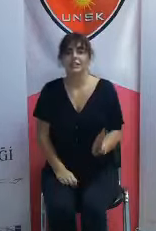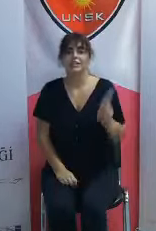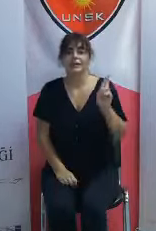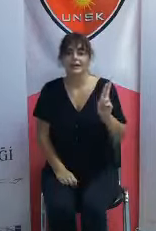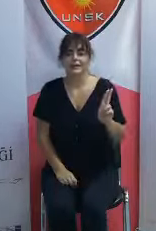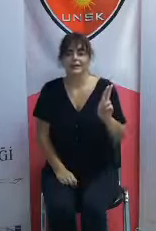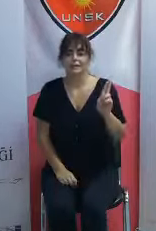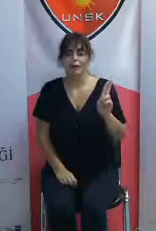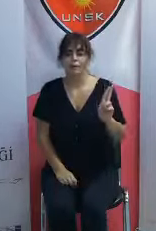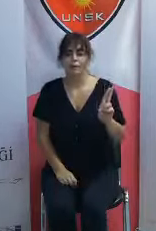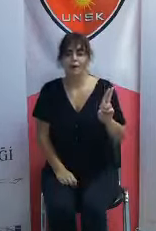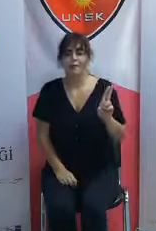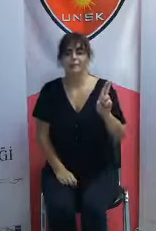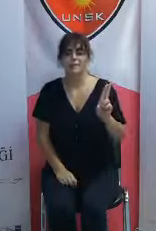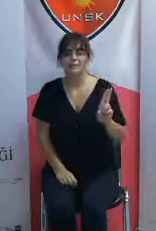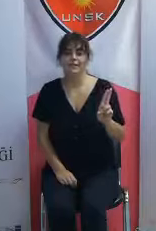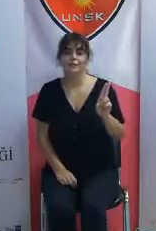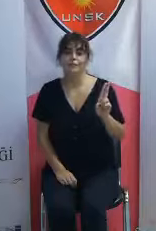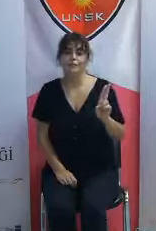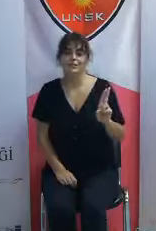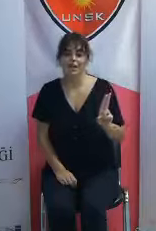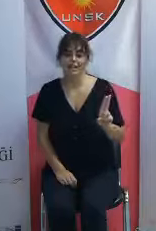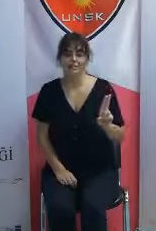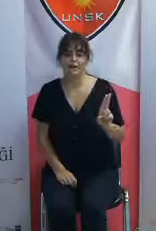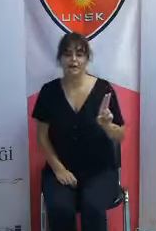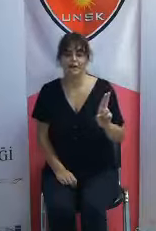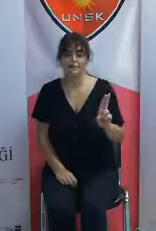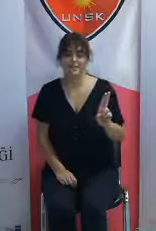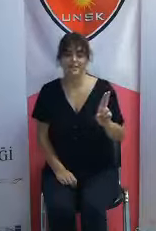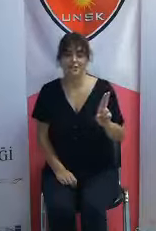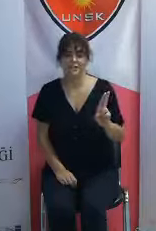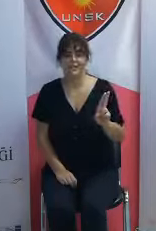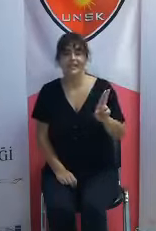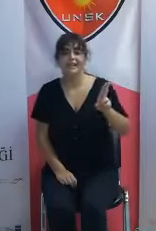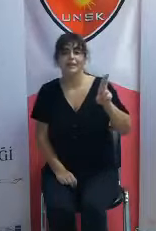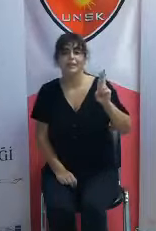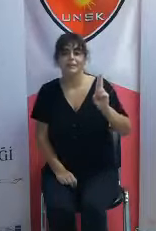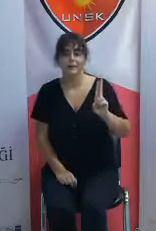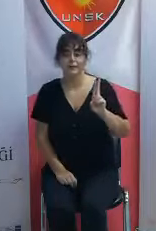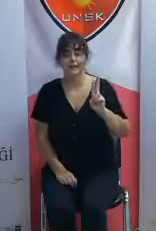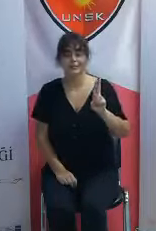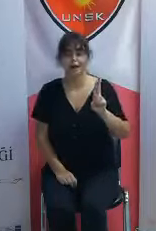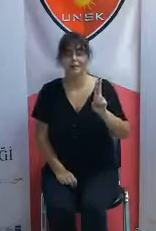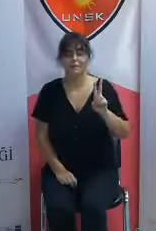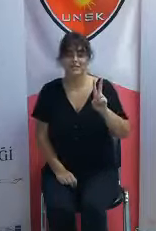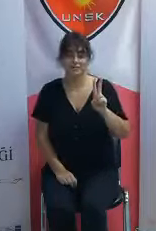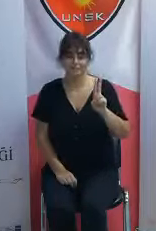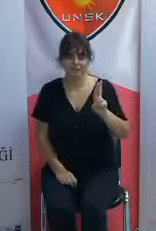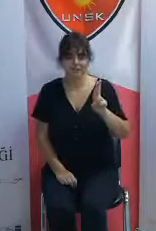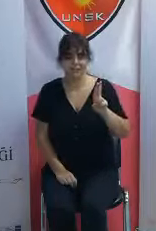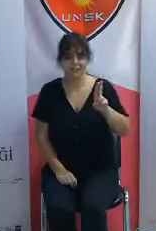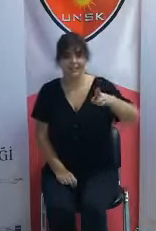orta parmağımız ve işaret parmağımız açık. Ve iki parmağımız birleşik.